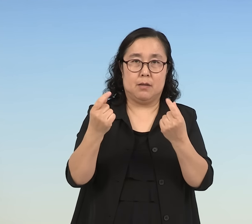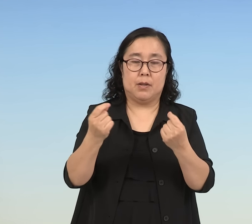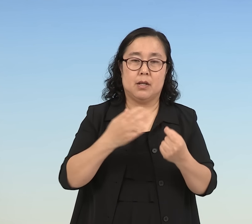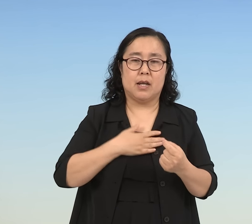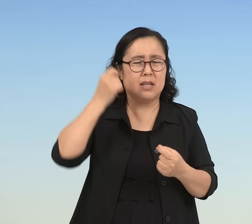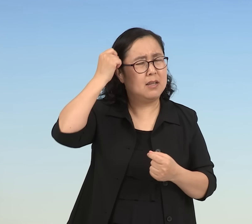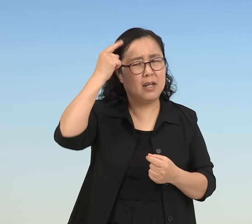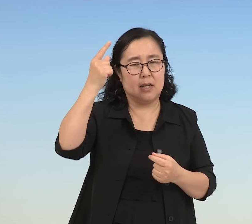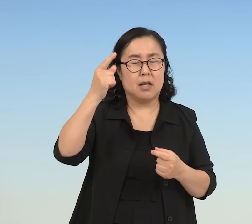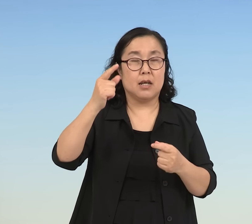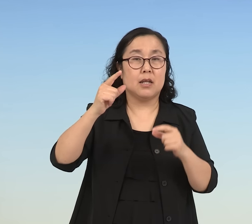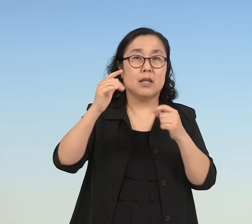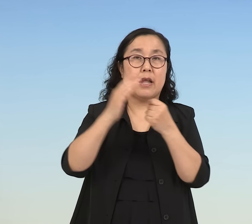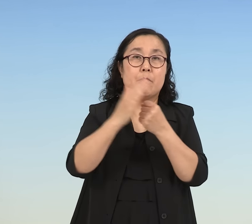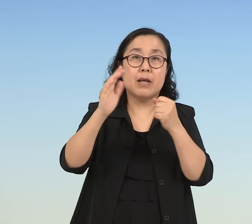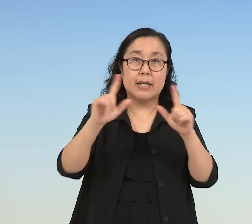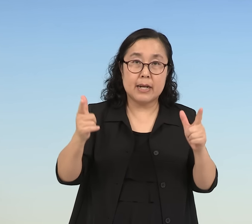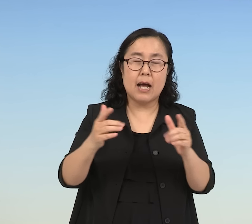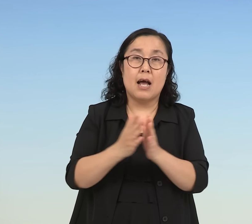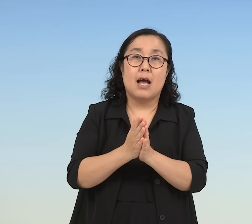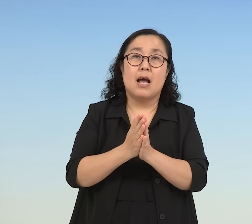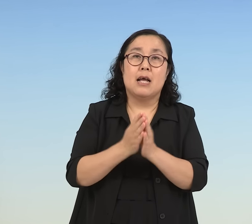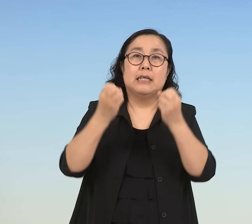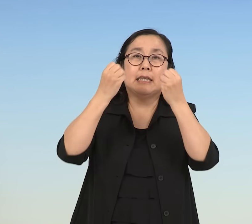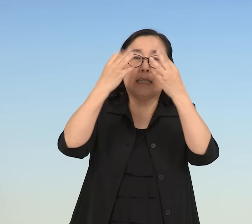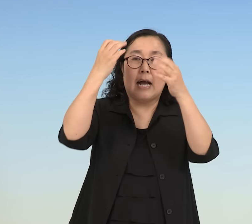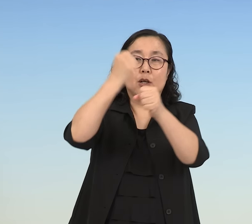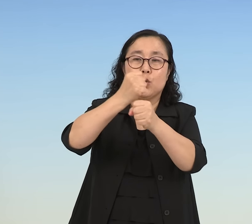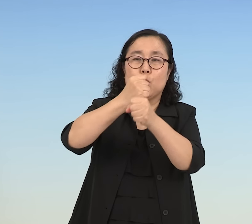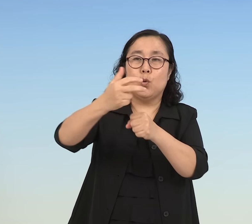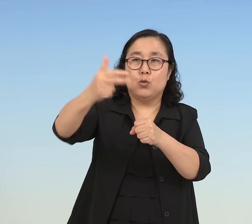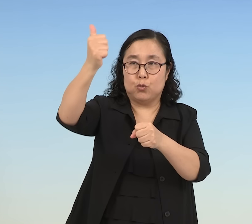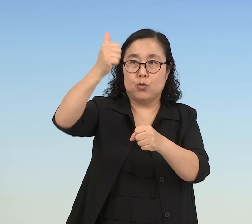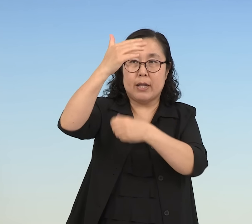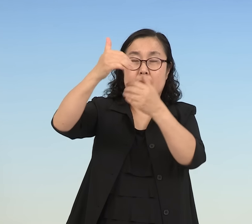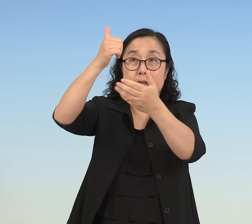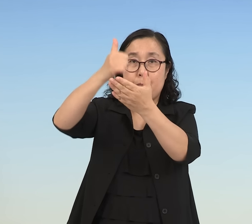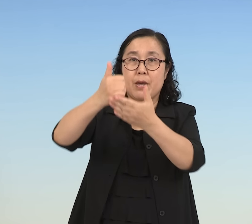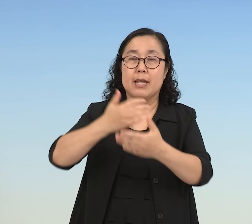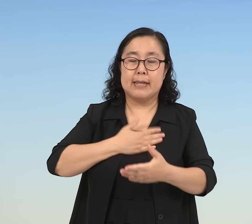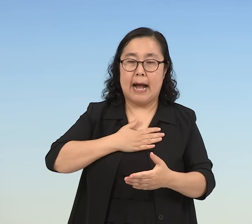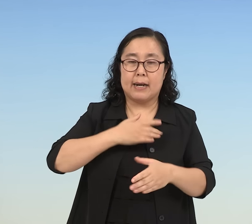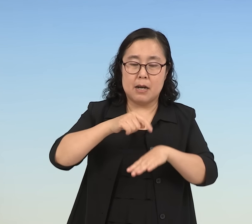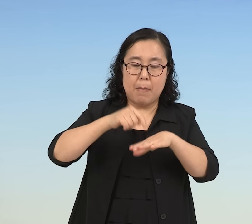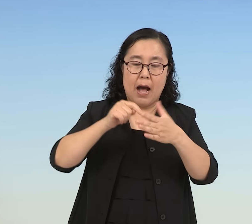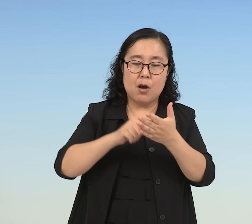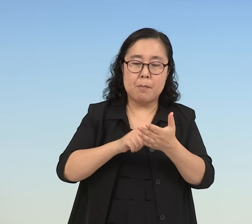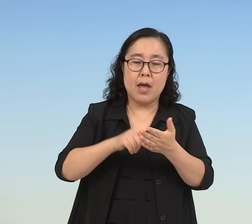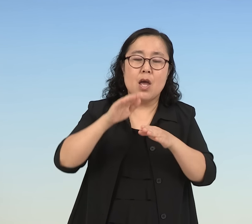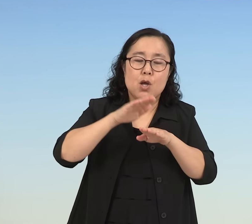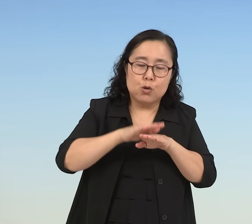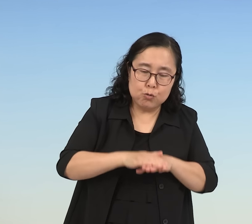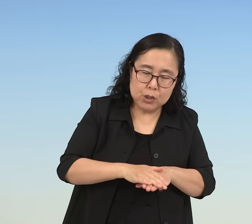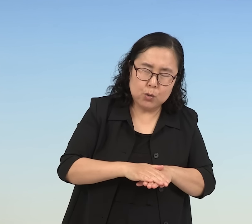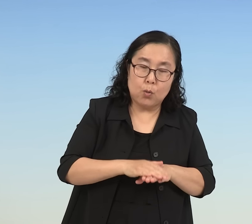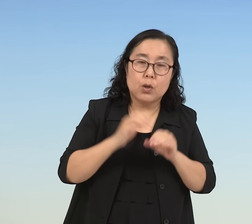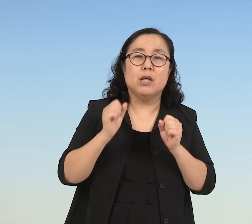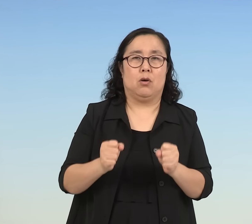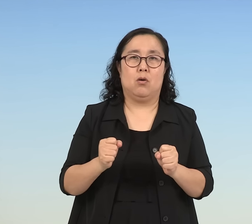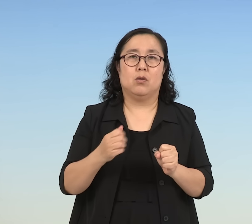아니고요. 세상의 창조주 하나님, 우주를 만드신 그분이 저를 마음에 두고 계시는 존재가 된